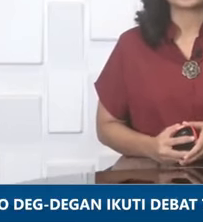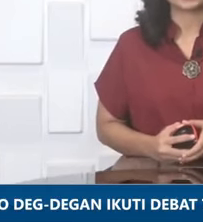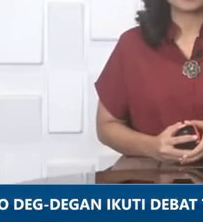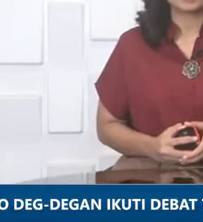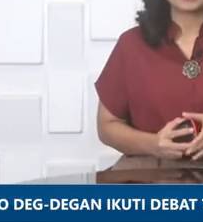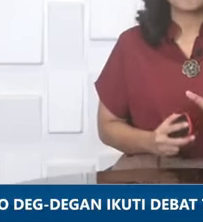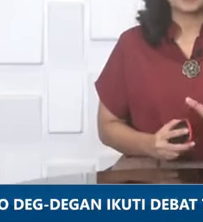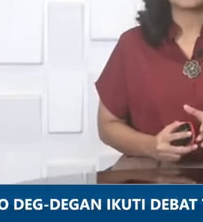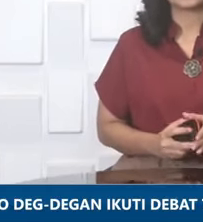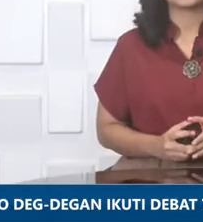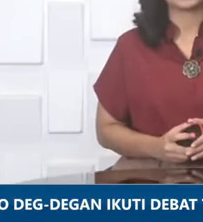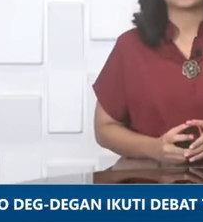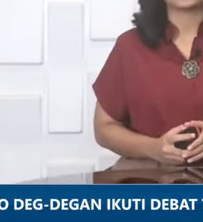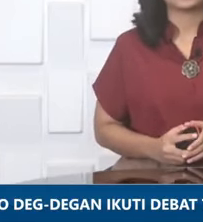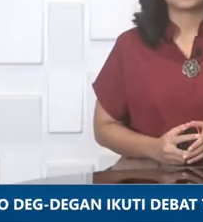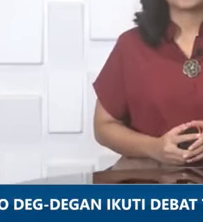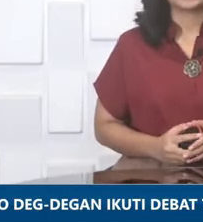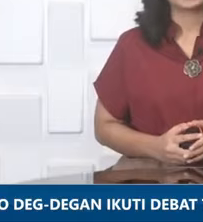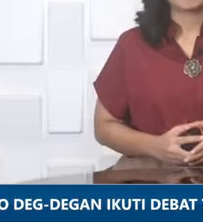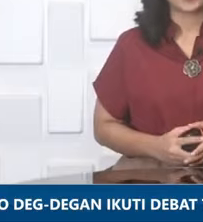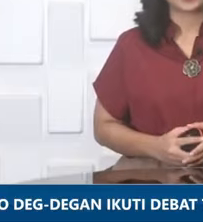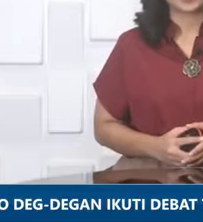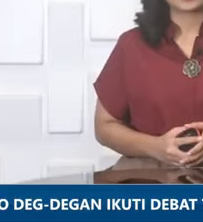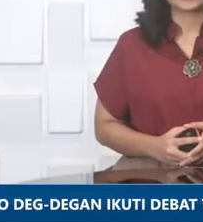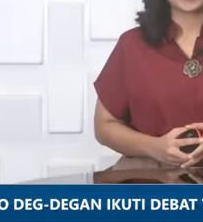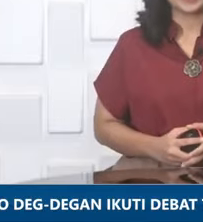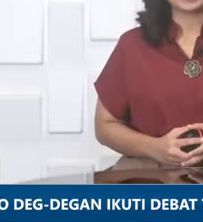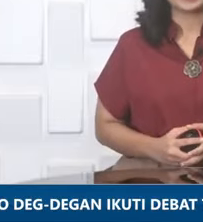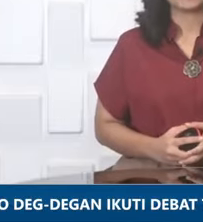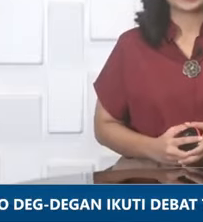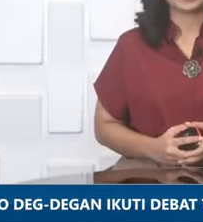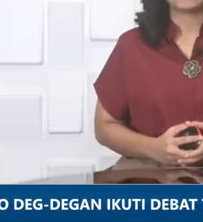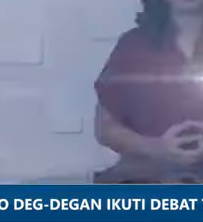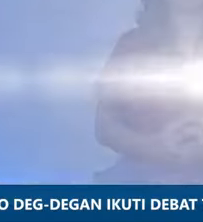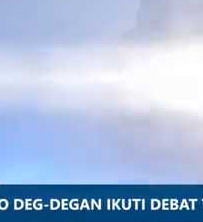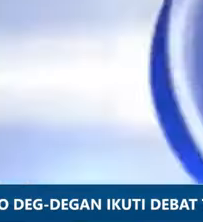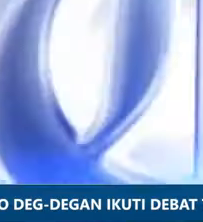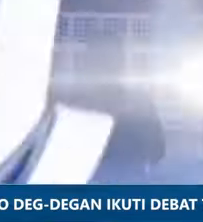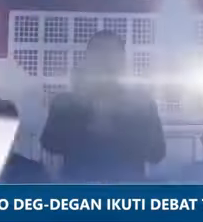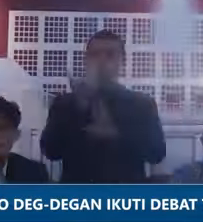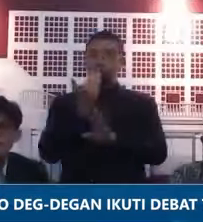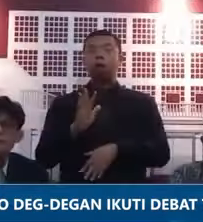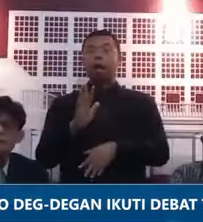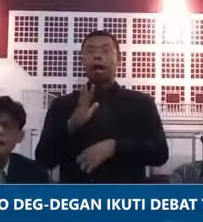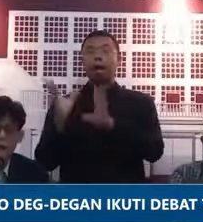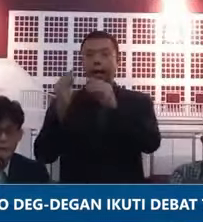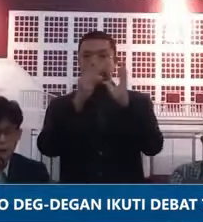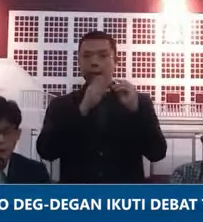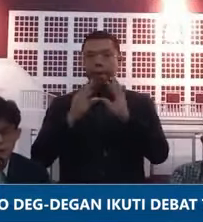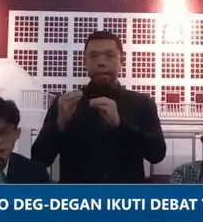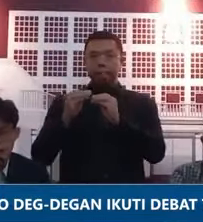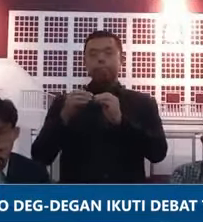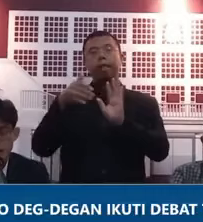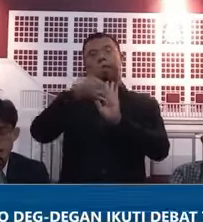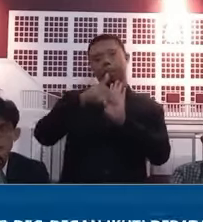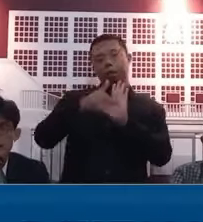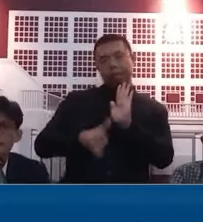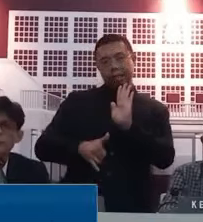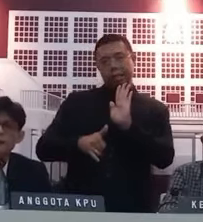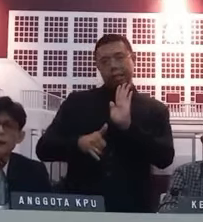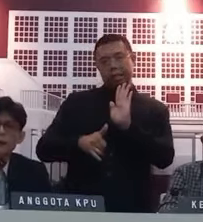atau closing statement masing-masing calon. Komisioner KPU RI Agus Melas dalam keterangan pada Jumat 2 Februari mengatakan,